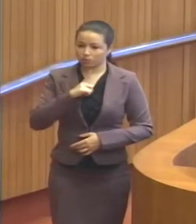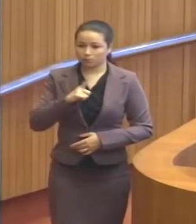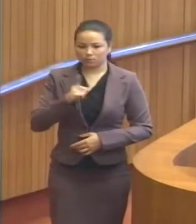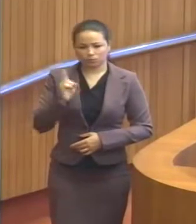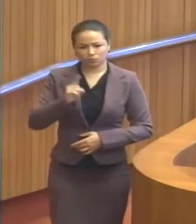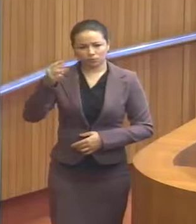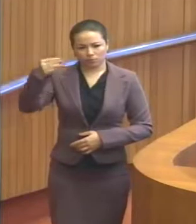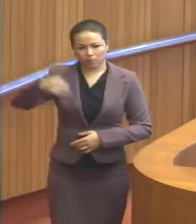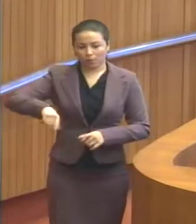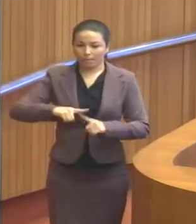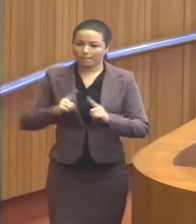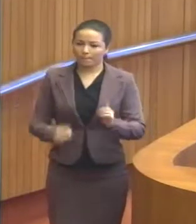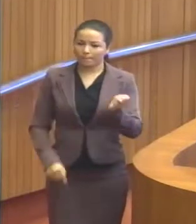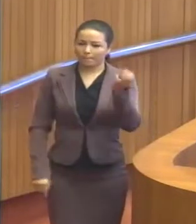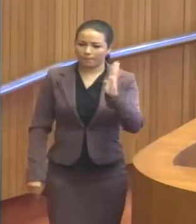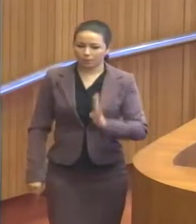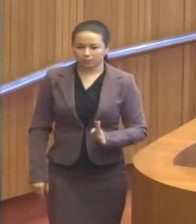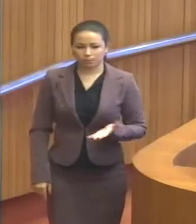Maranhão, mas no Brasil.